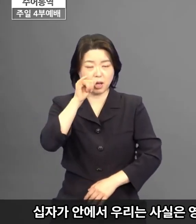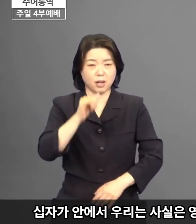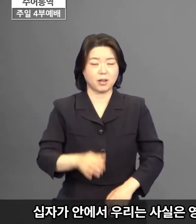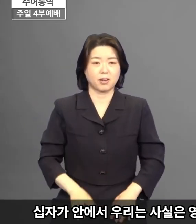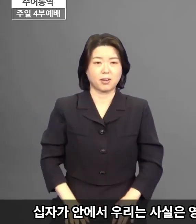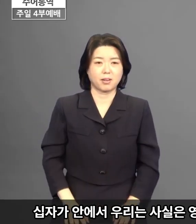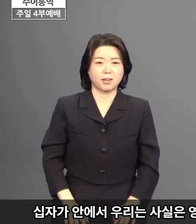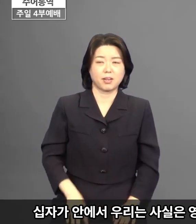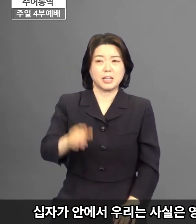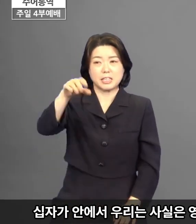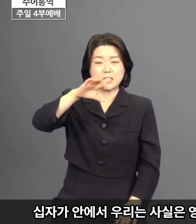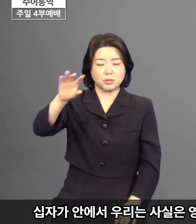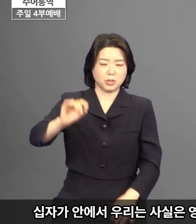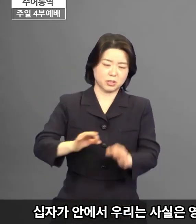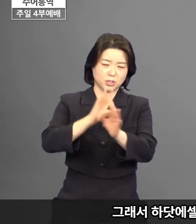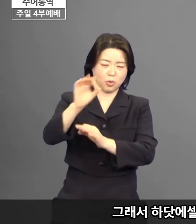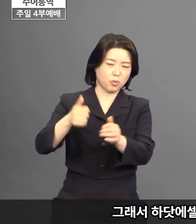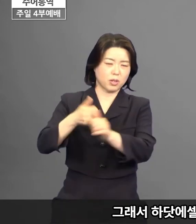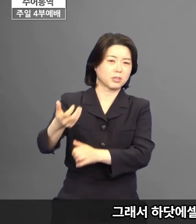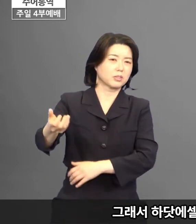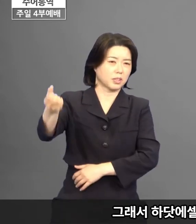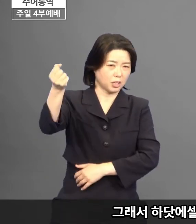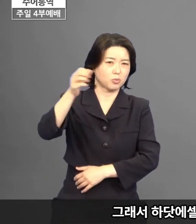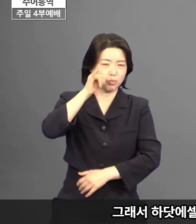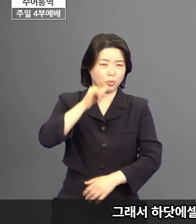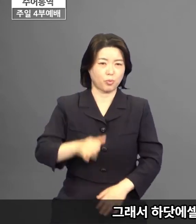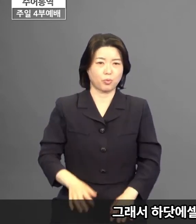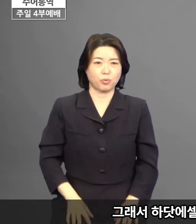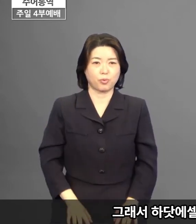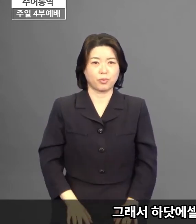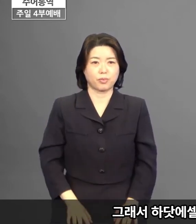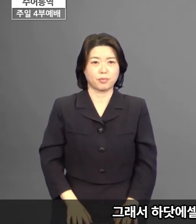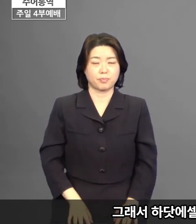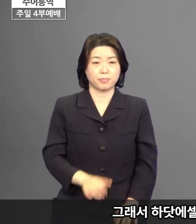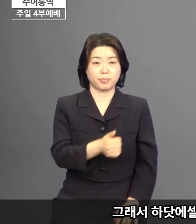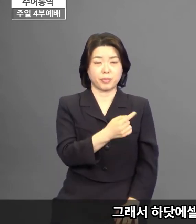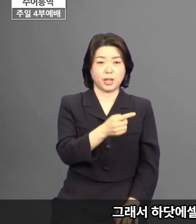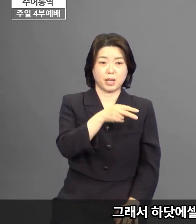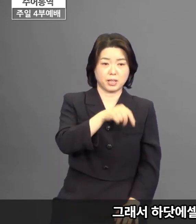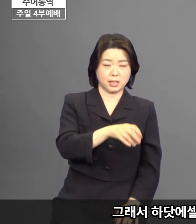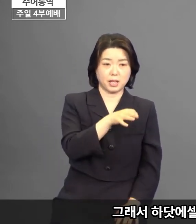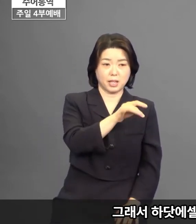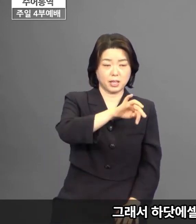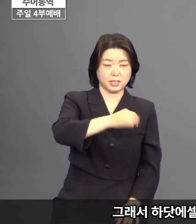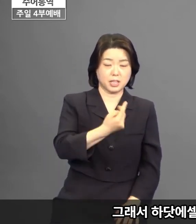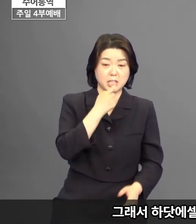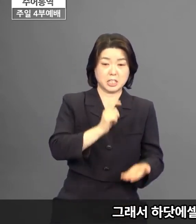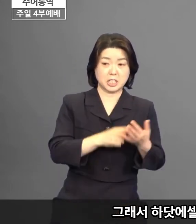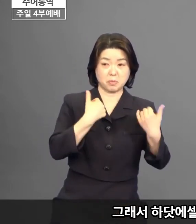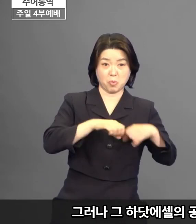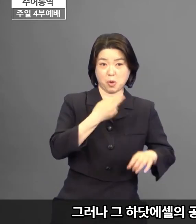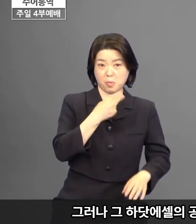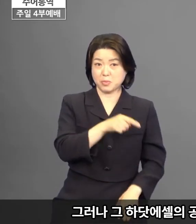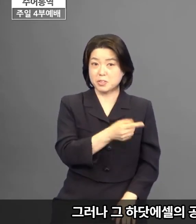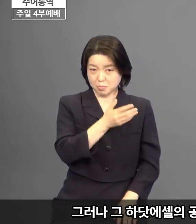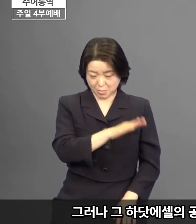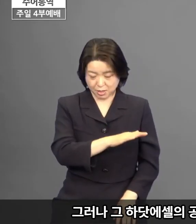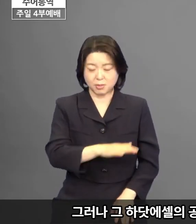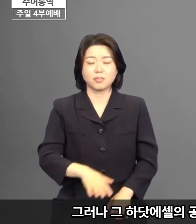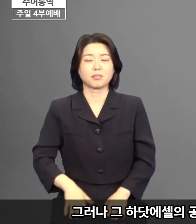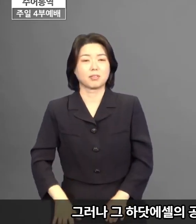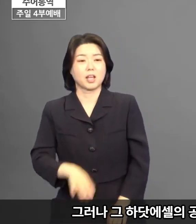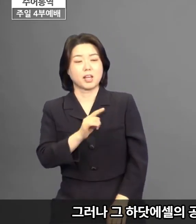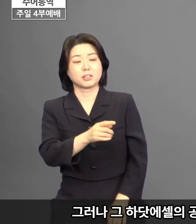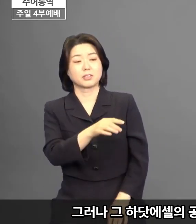승리를 이미 가지고 있는 것입니다. 그래서 하닷 에셀은 쉽게 물러서지는 않지만, 그러나